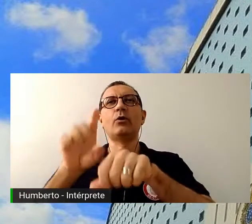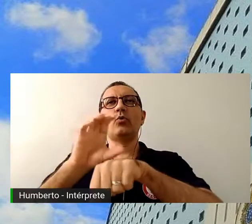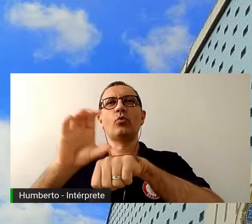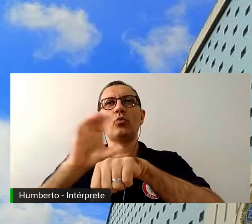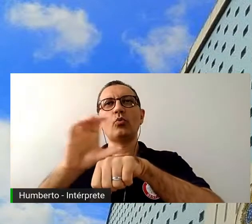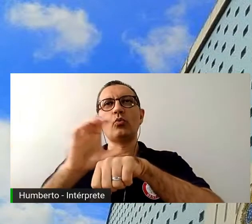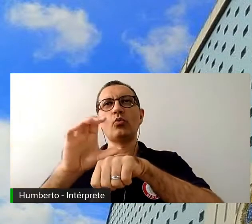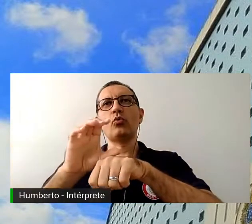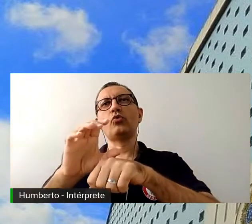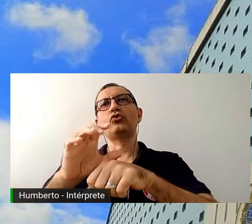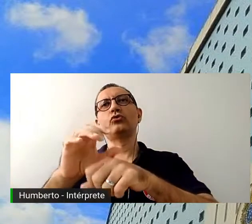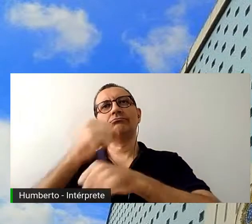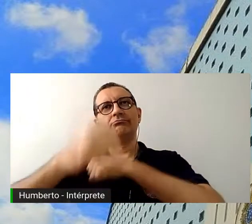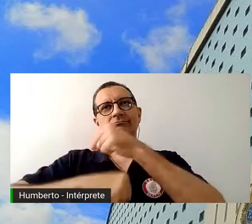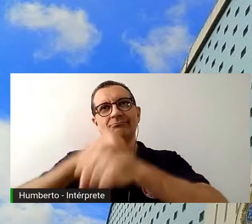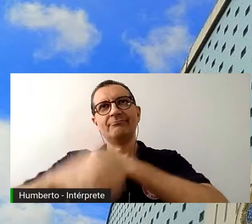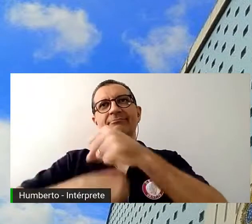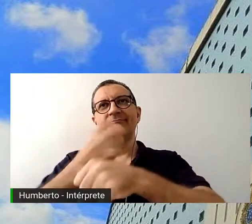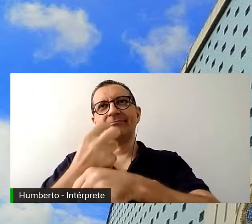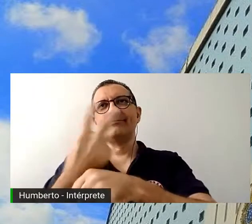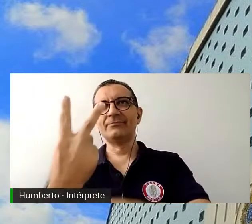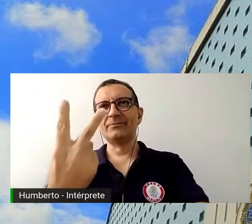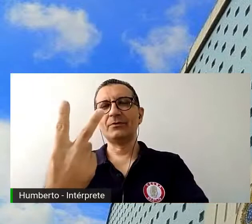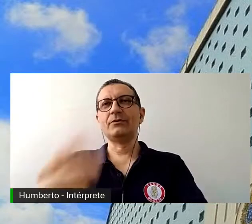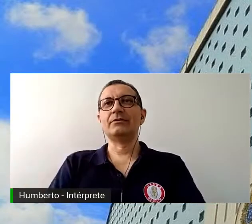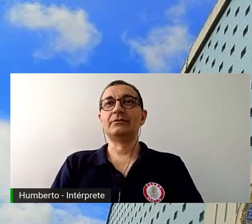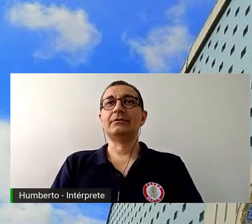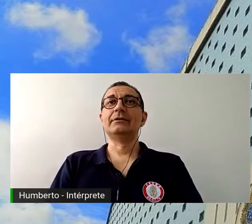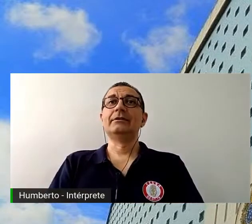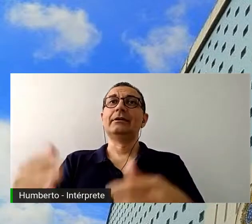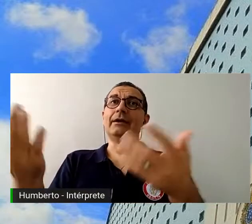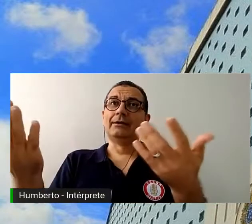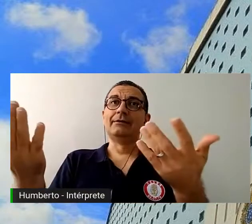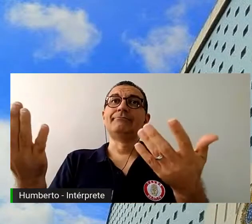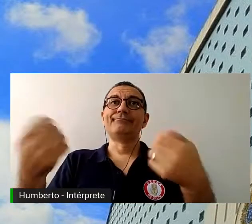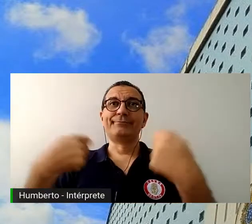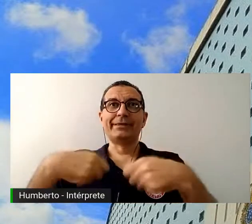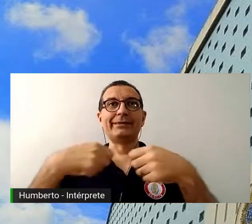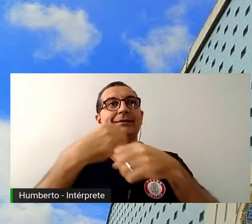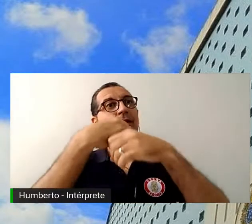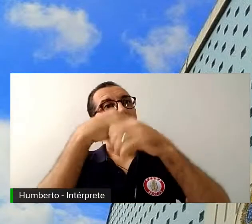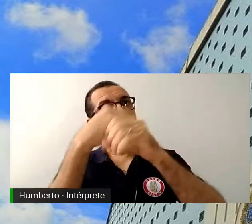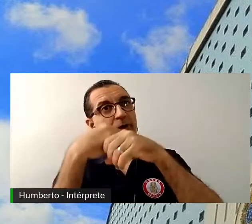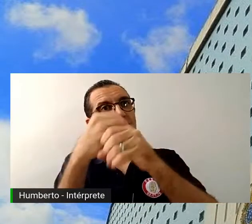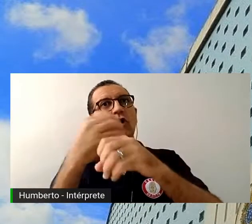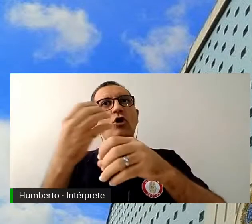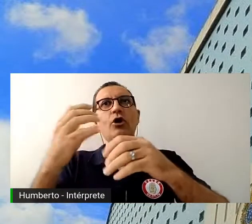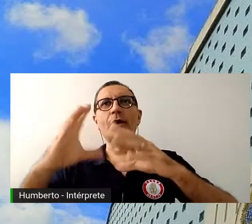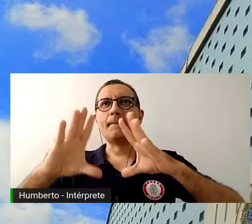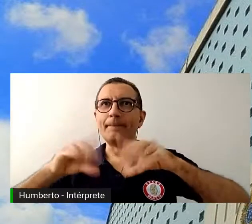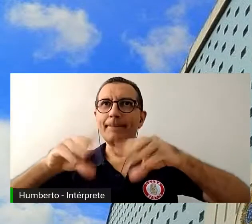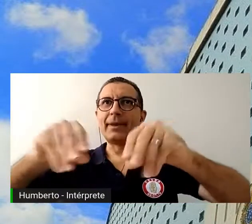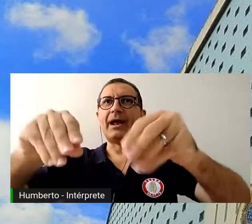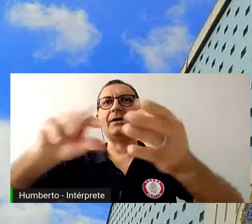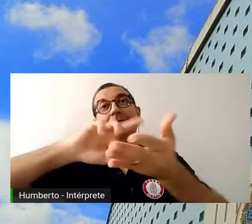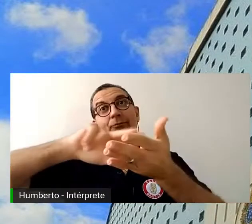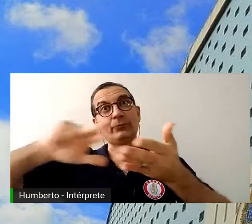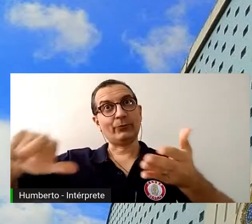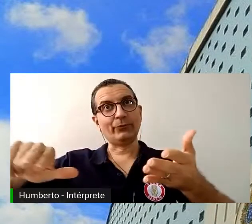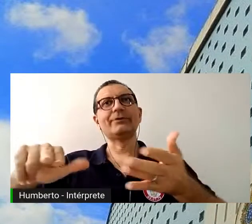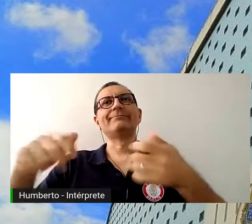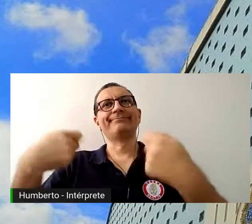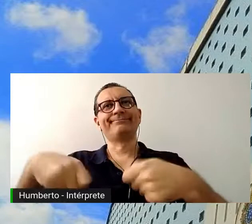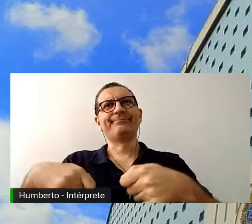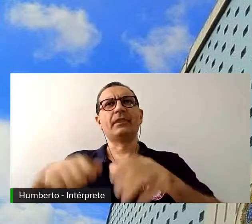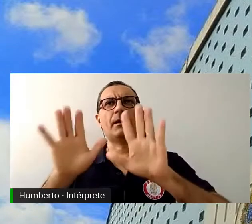que precisam acessar laboratórios. Mas essa é uma discussão que a gente vai ter em outro momento, para ver de que